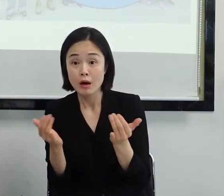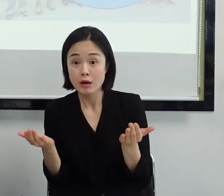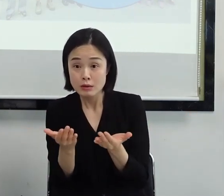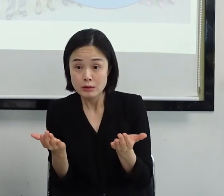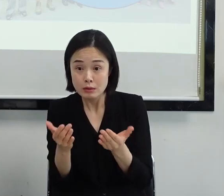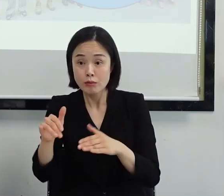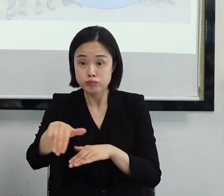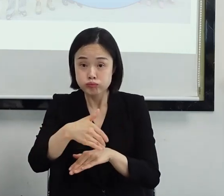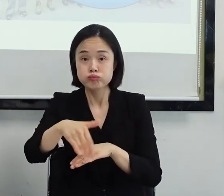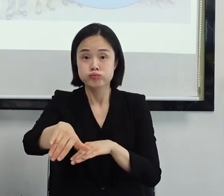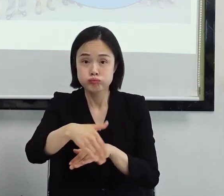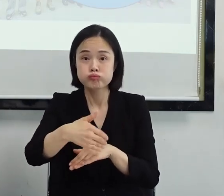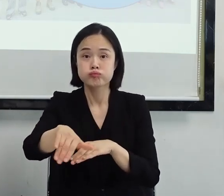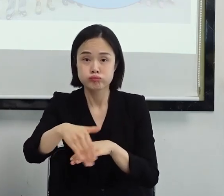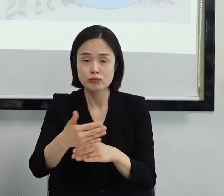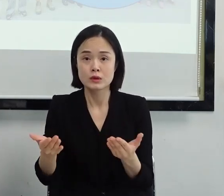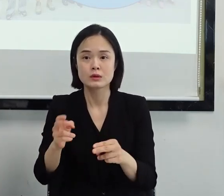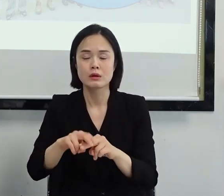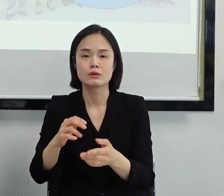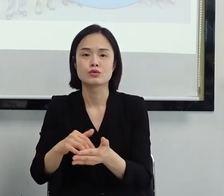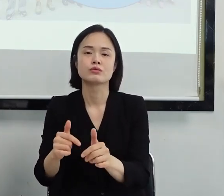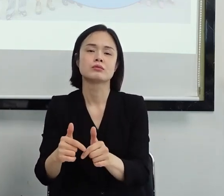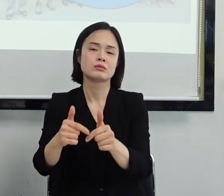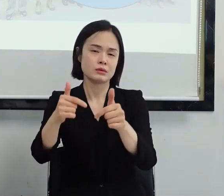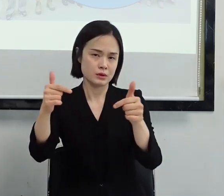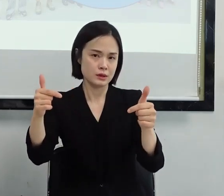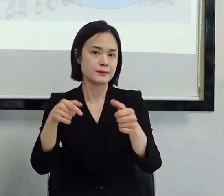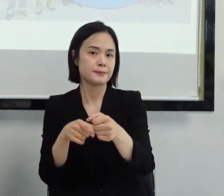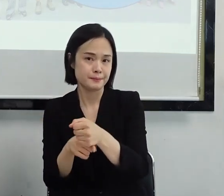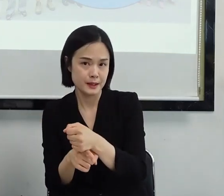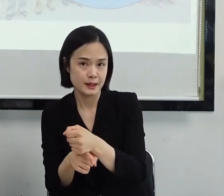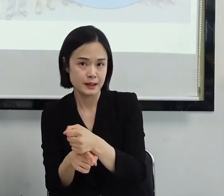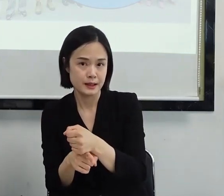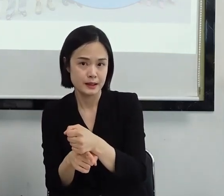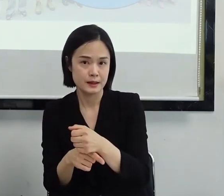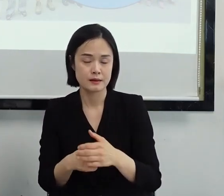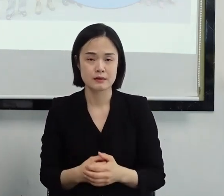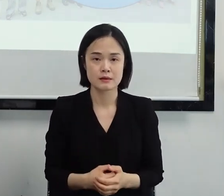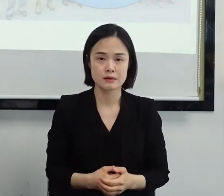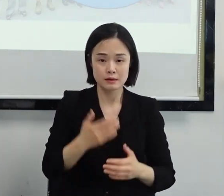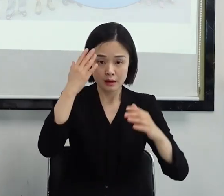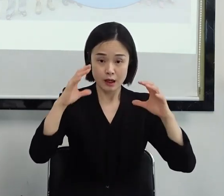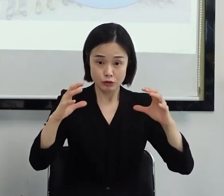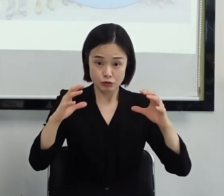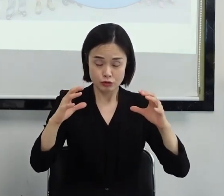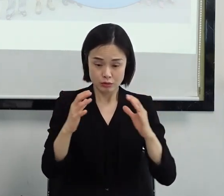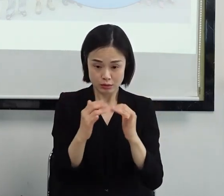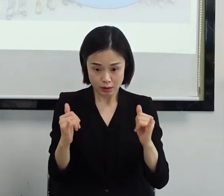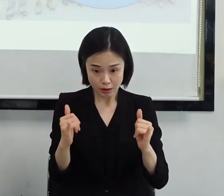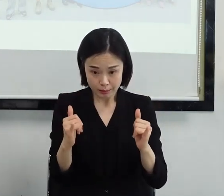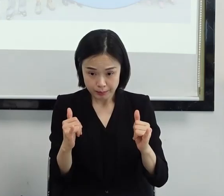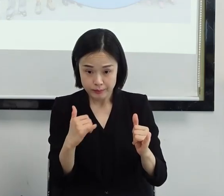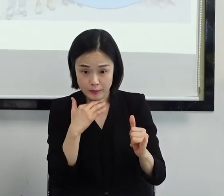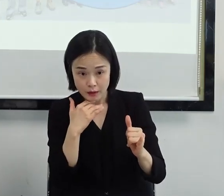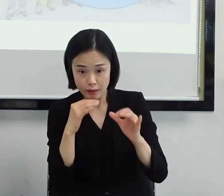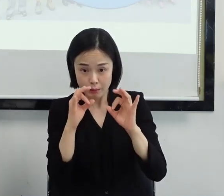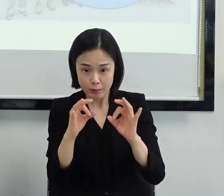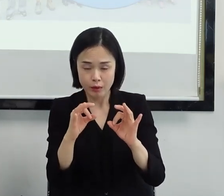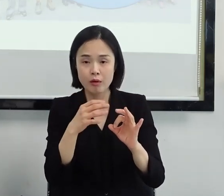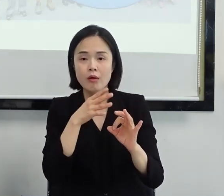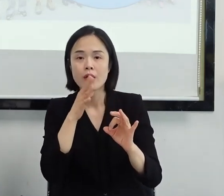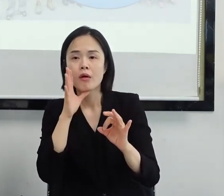늘어나고 있다. 그러니까 인구 구성도 노년층으로 바뀌고 있고 취업 시장도 노년층으로 바뀌고